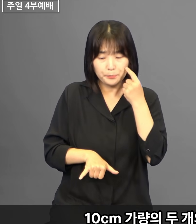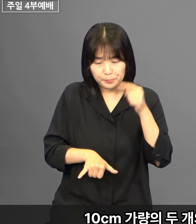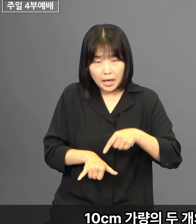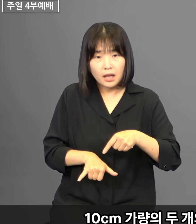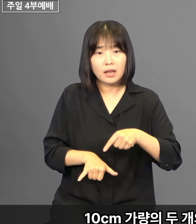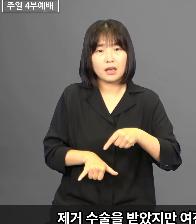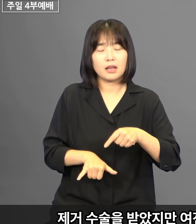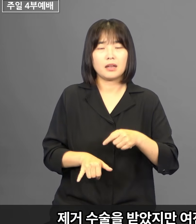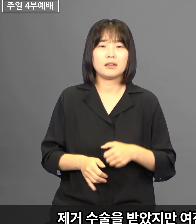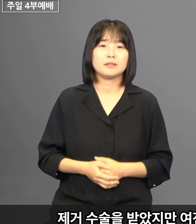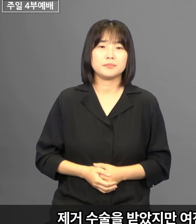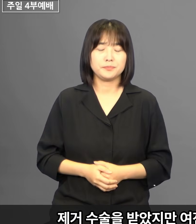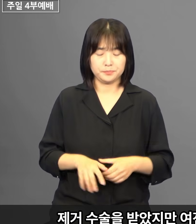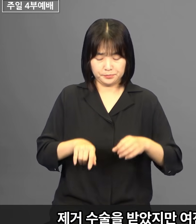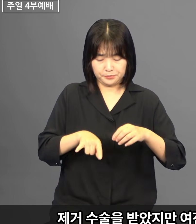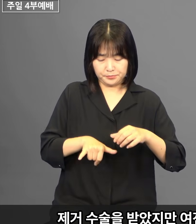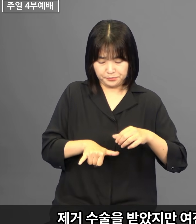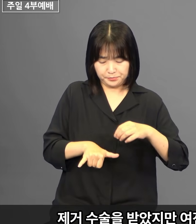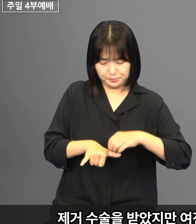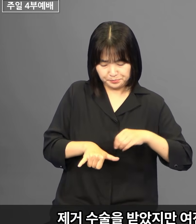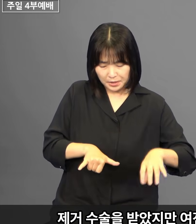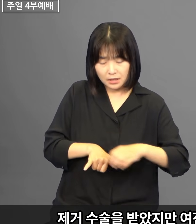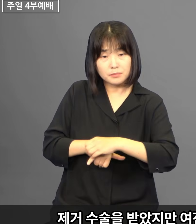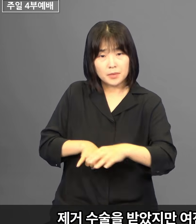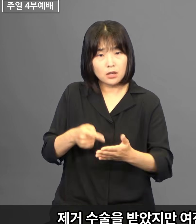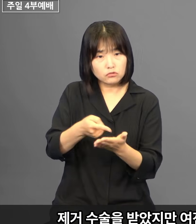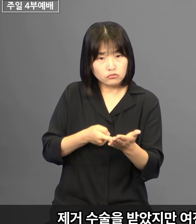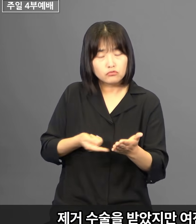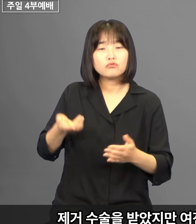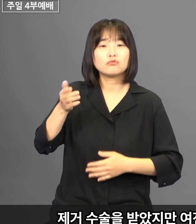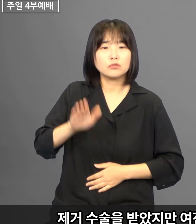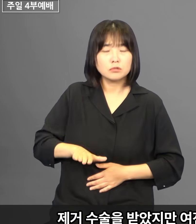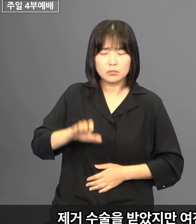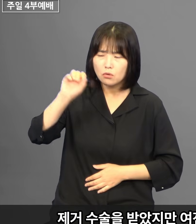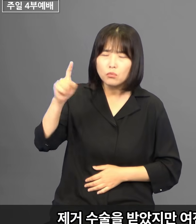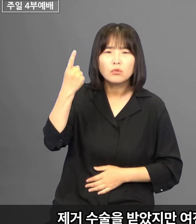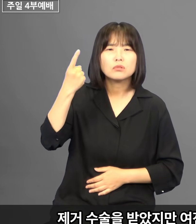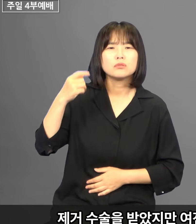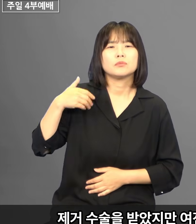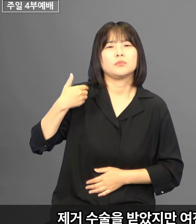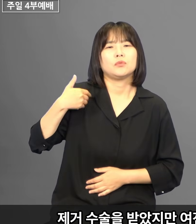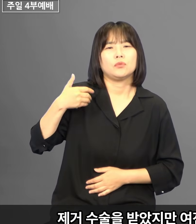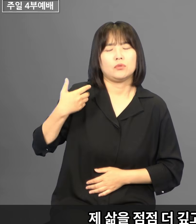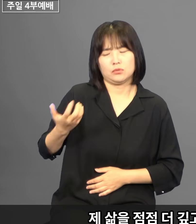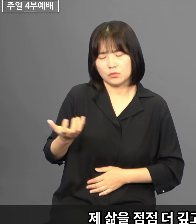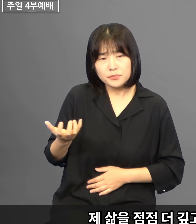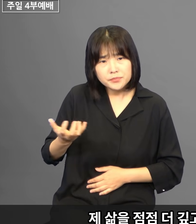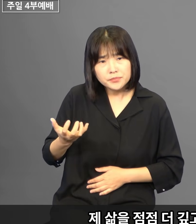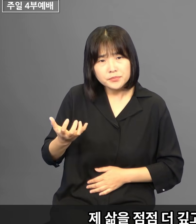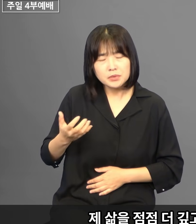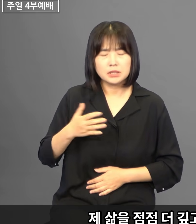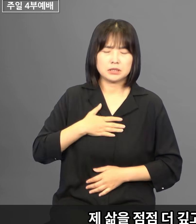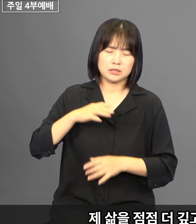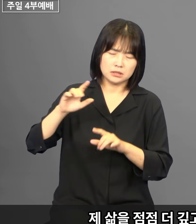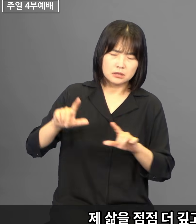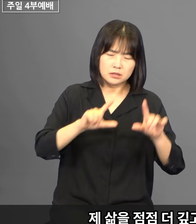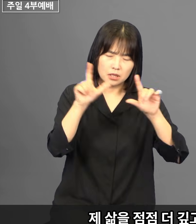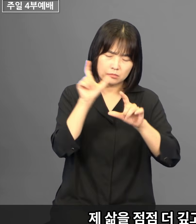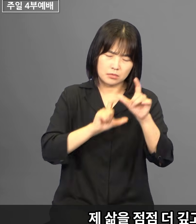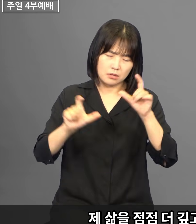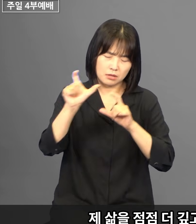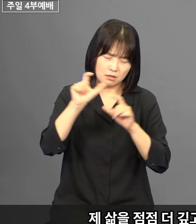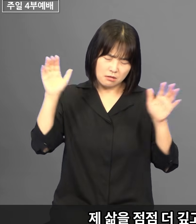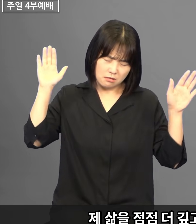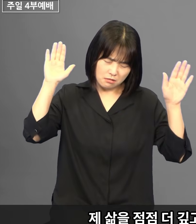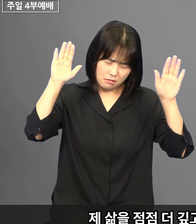알게 되었고 제거 수술을 받았지만 여전히 원인을 찾을 수 없었던 통증은 제 삶을 점점 더 깊고